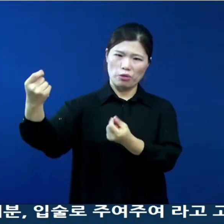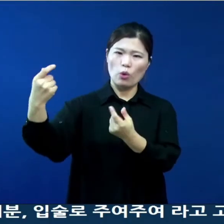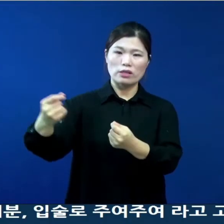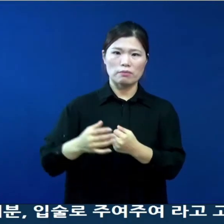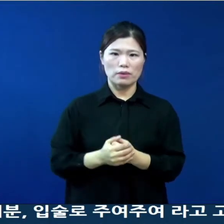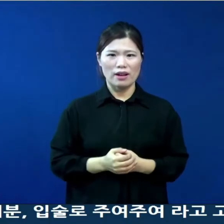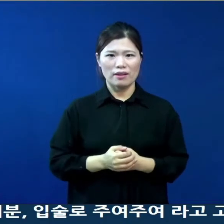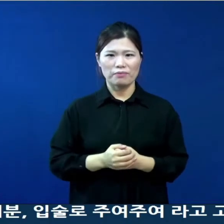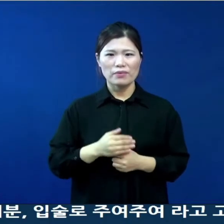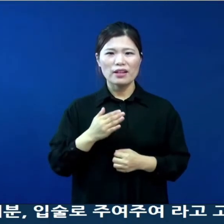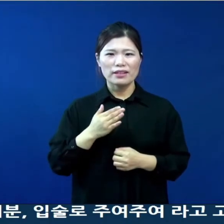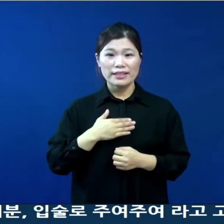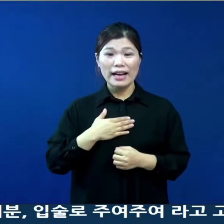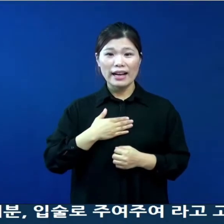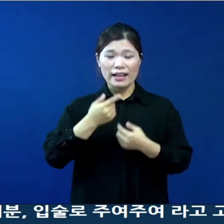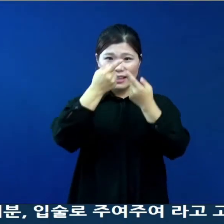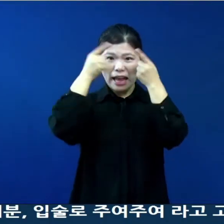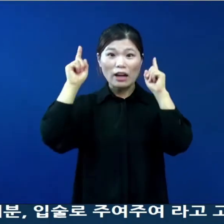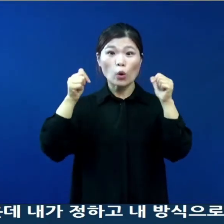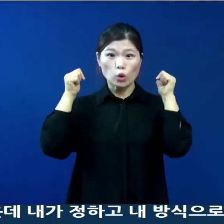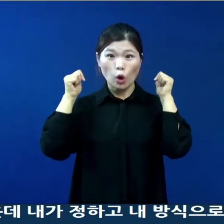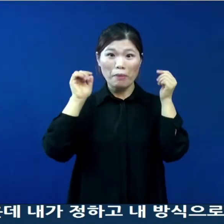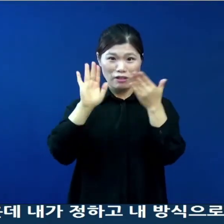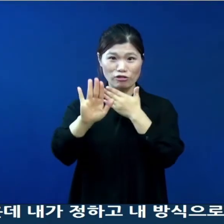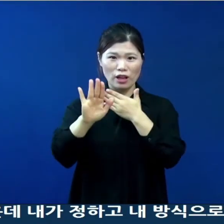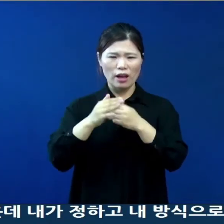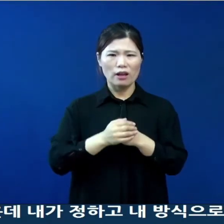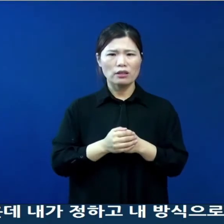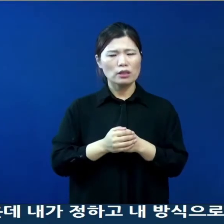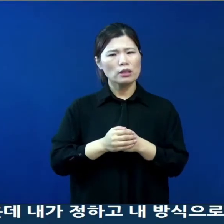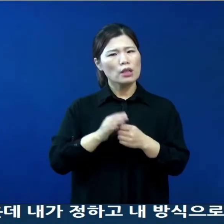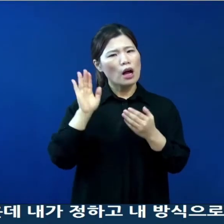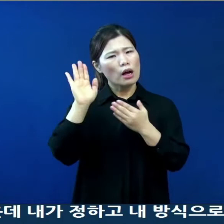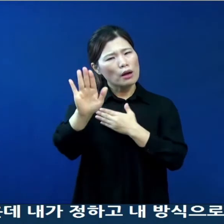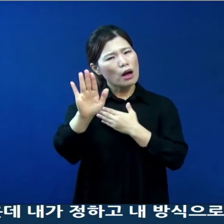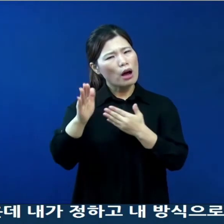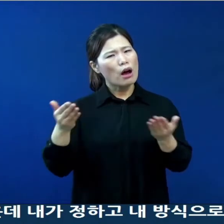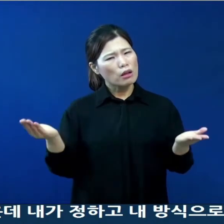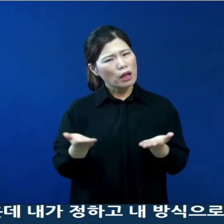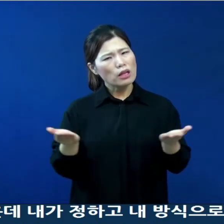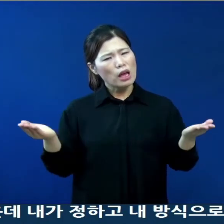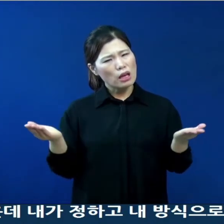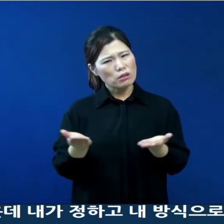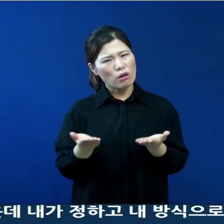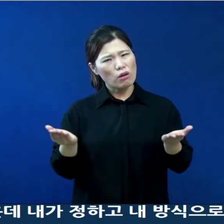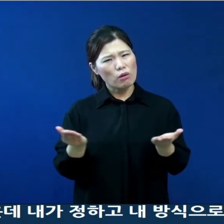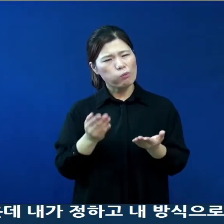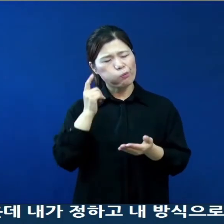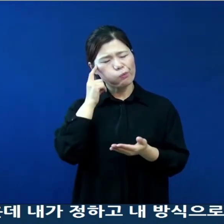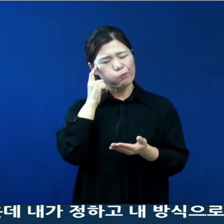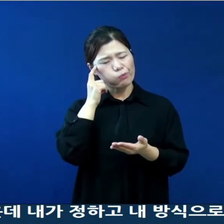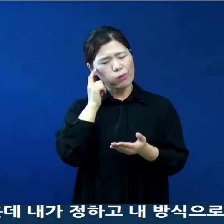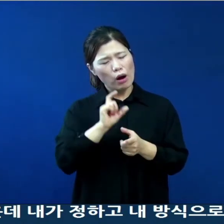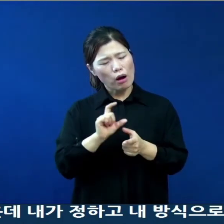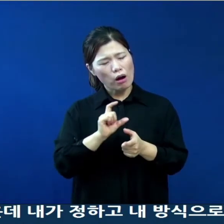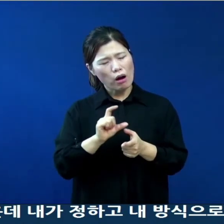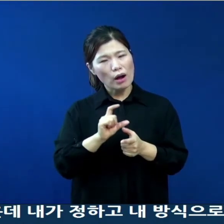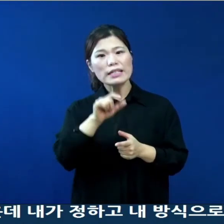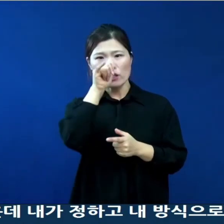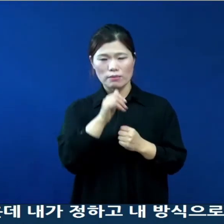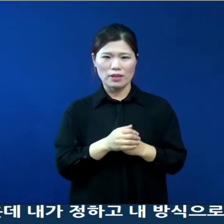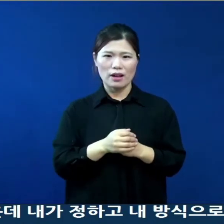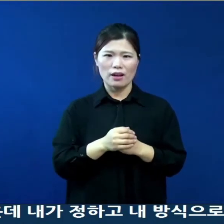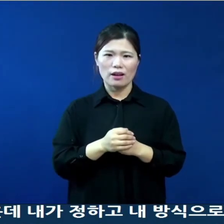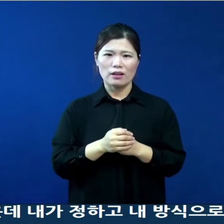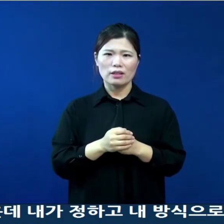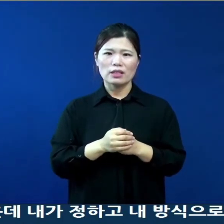제가 대학을 졸업하고 한참 진로를 결정하기 위해서 고민하고 기도하는 시점이 있었습니다. 그때